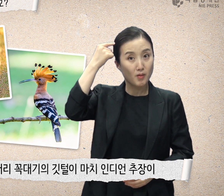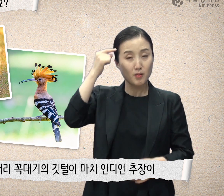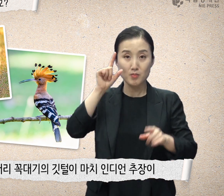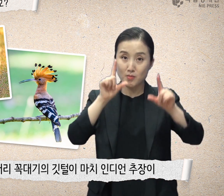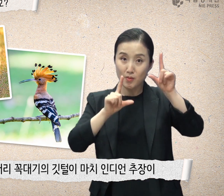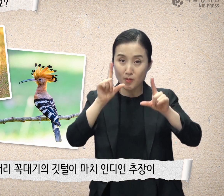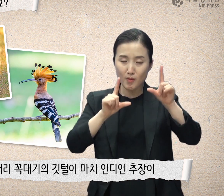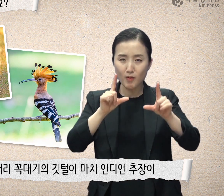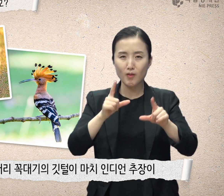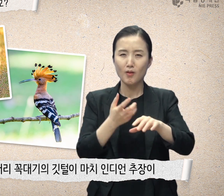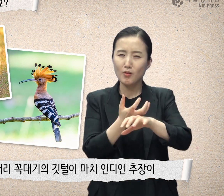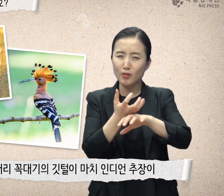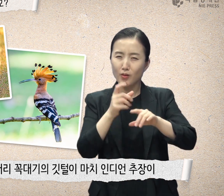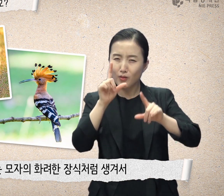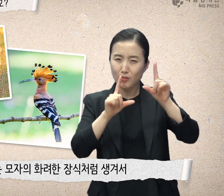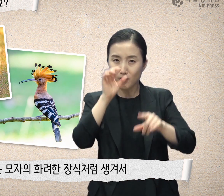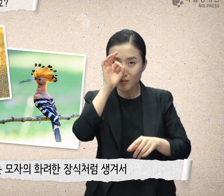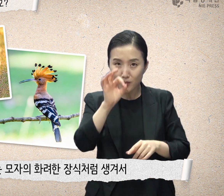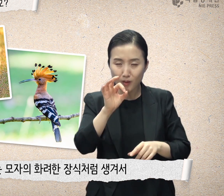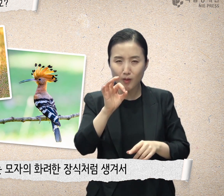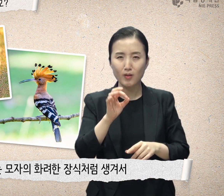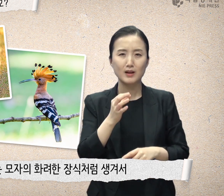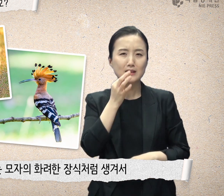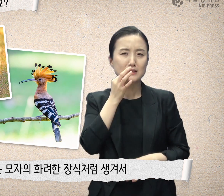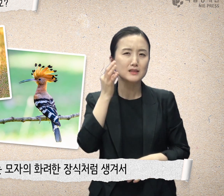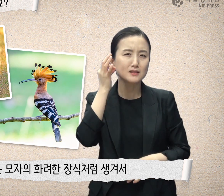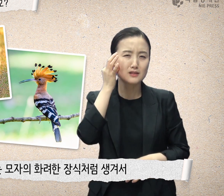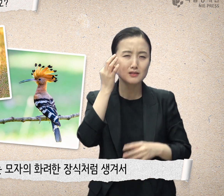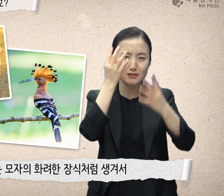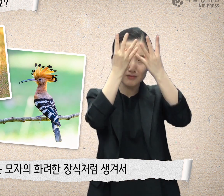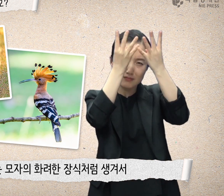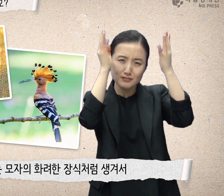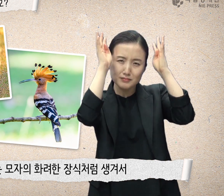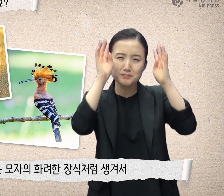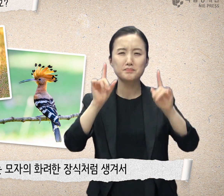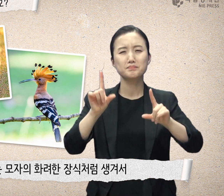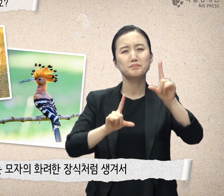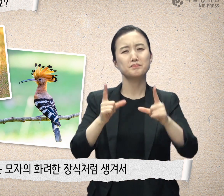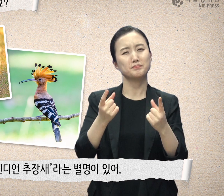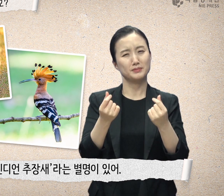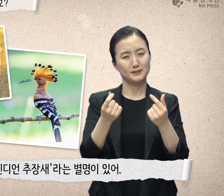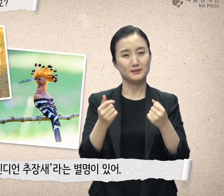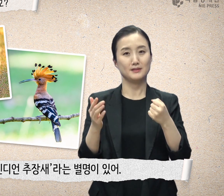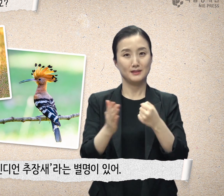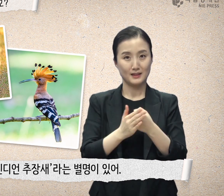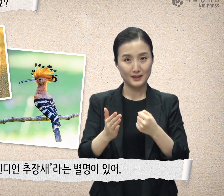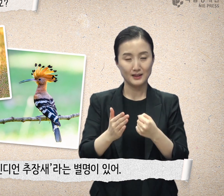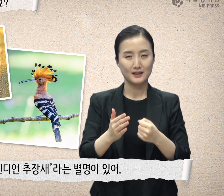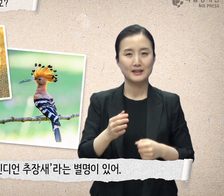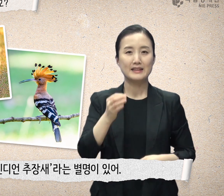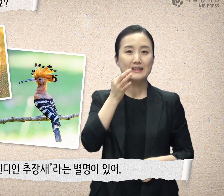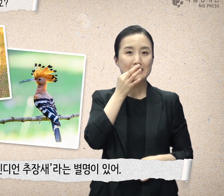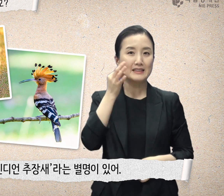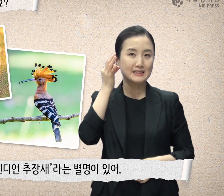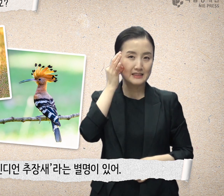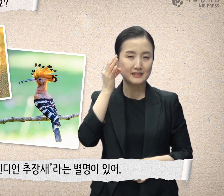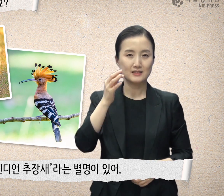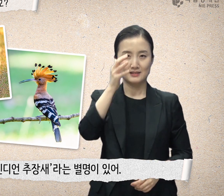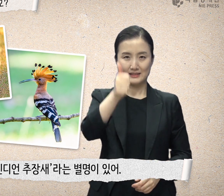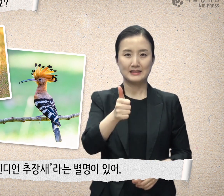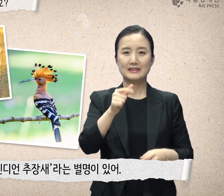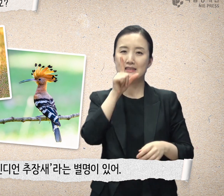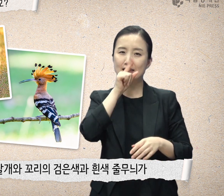마치 인디언 추장이 쓰는 모자의 화려한 장식 처럼 생겨서 인디언 추장 3 라는 별명